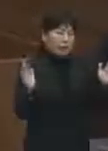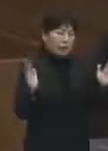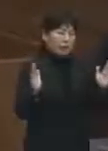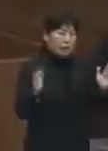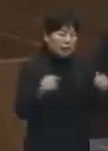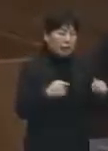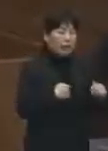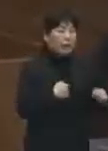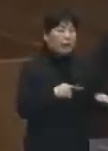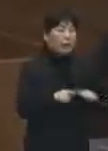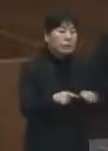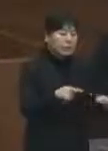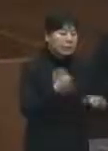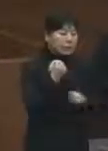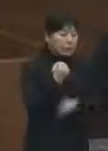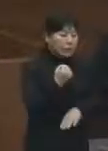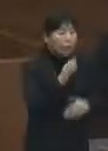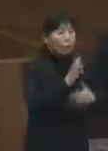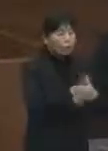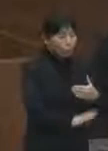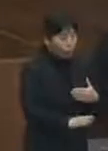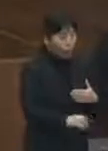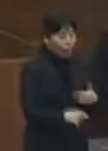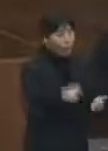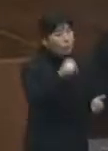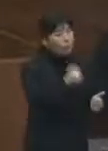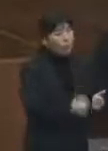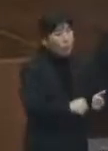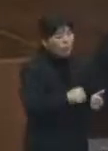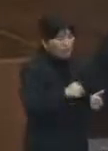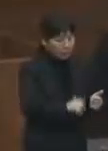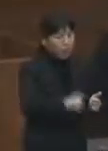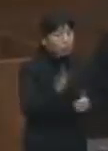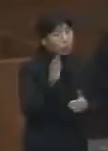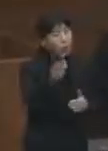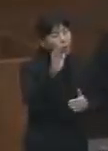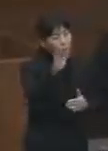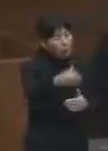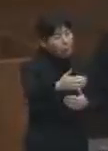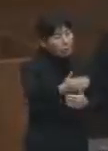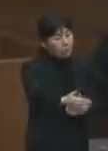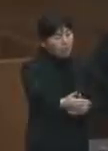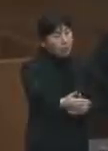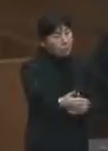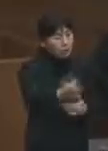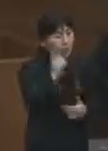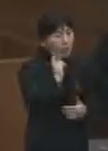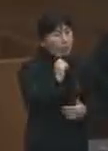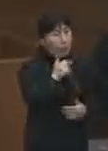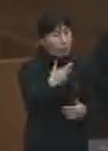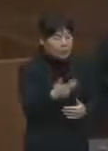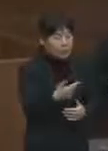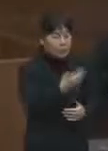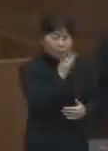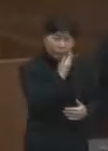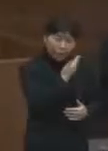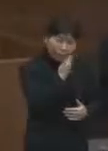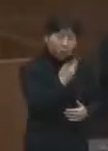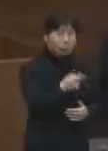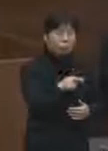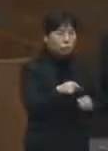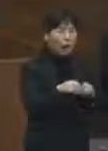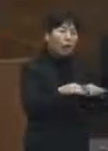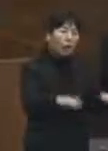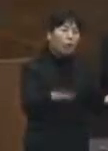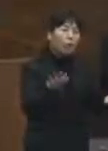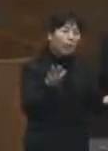自治基本条例第14条第1項におきまして、将来にわたって明石市に重大な影響を及ぼすと